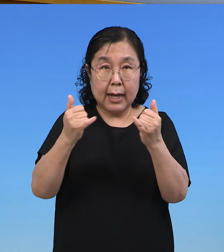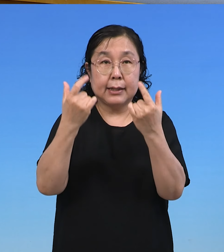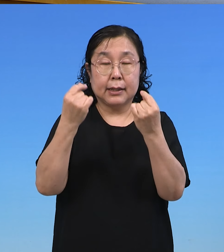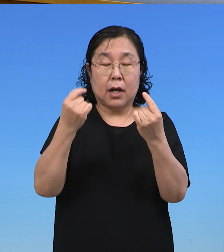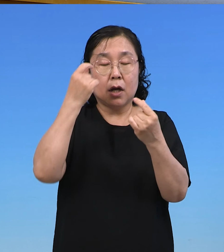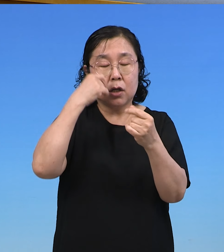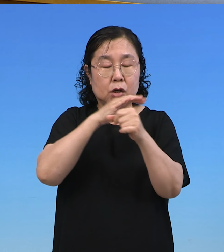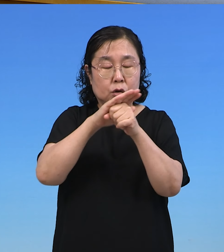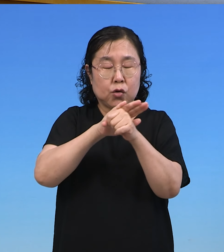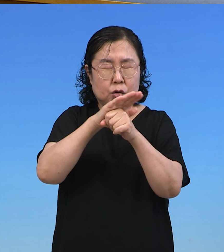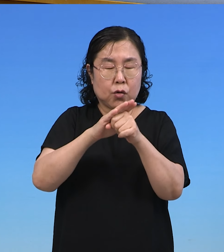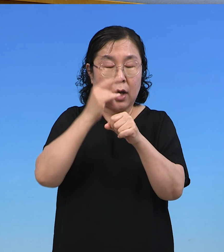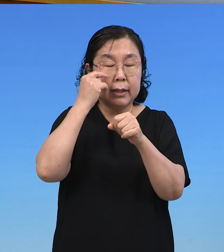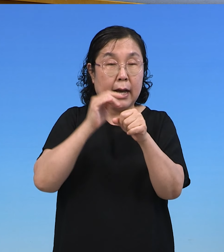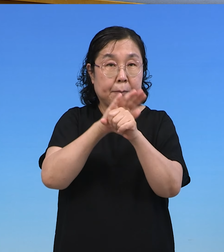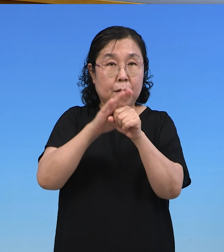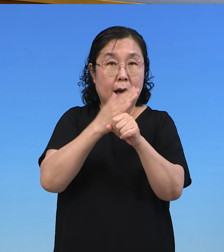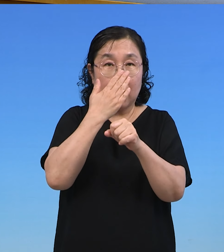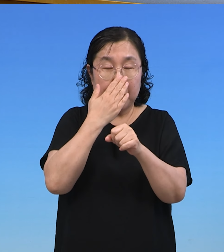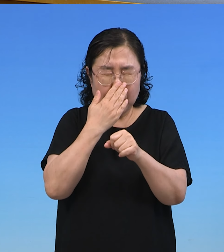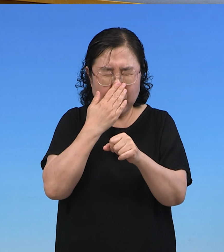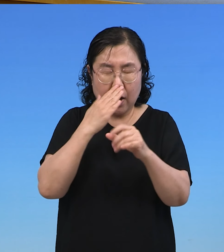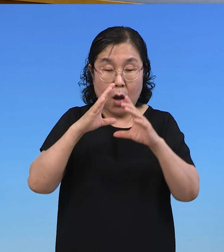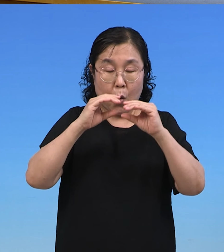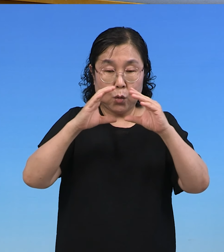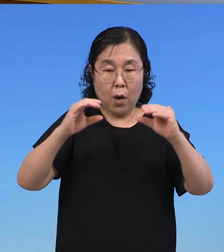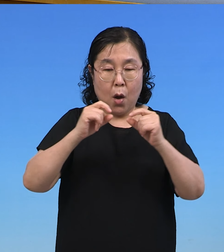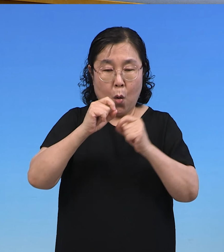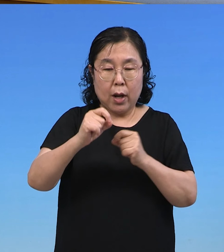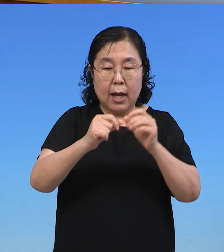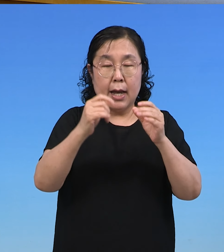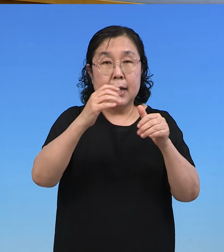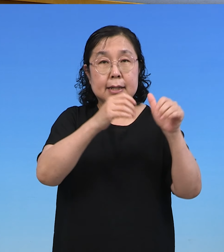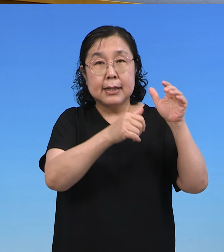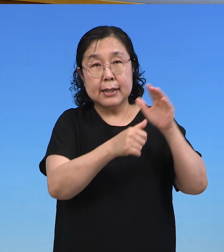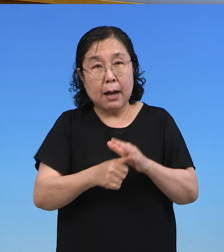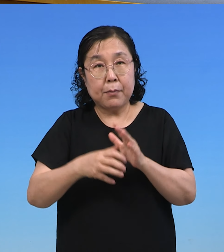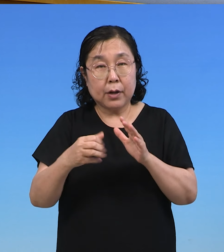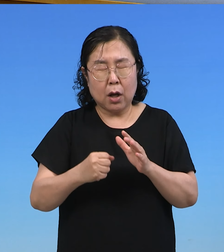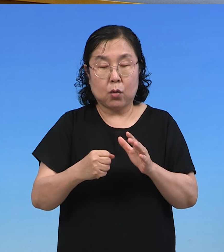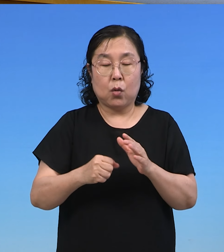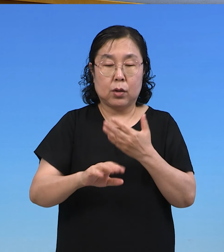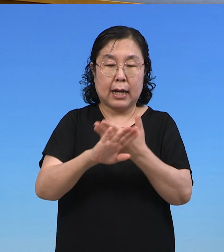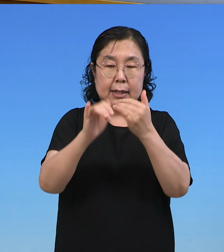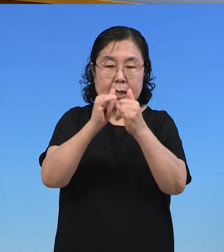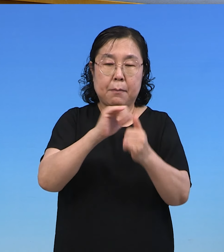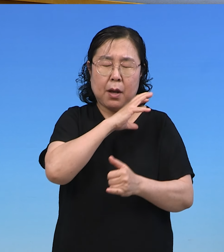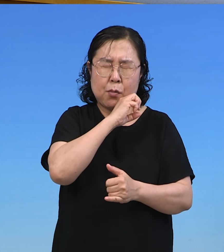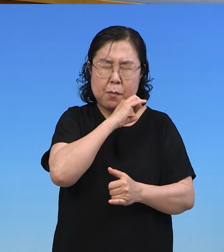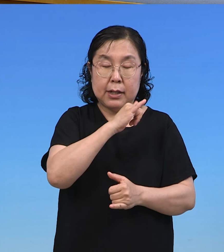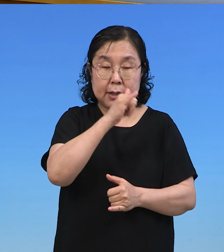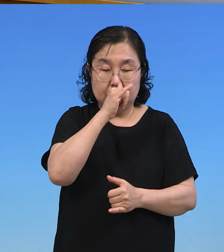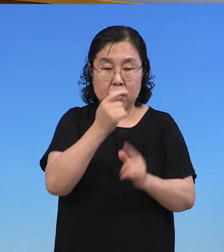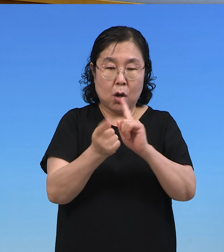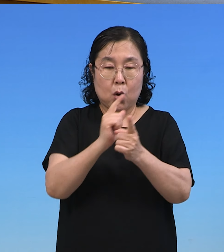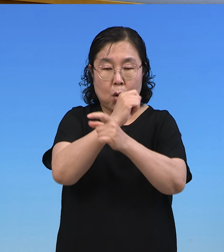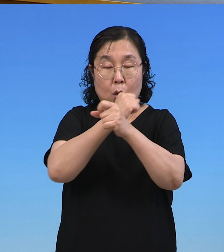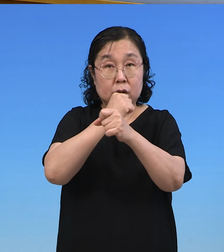긍휼과 자비와 겸손과 온유와 오래 참음을 옷 입고, 누가 누구에게 불만이 있거든 서로 용납하여 피차